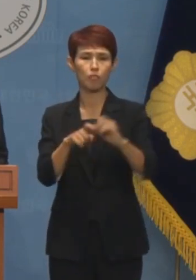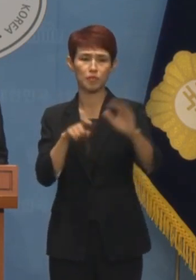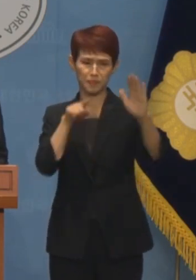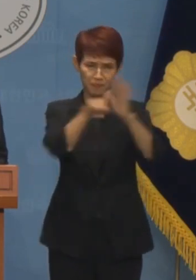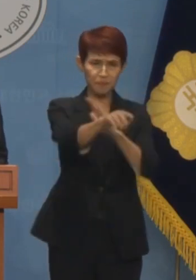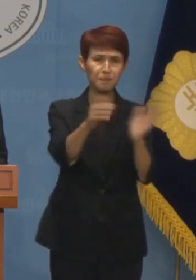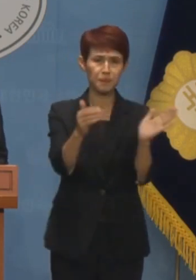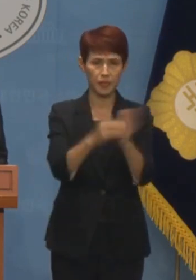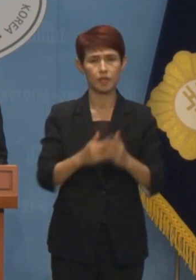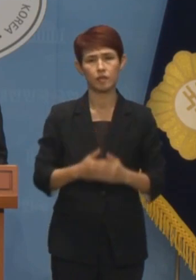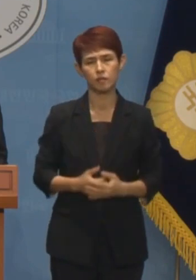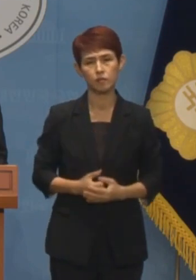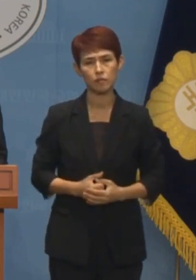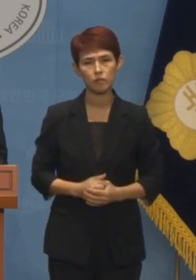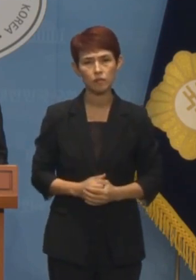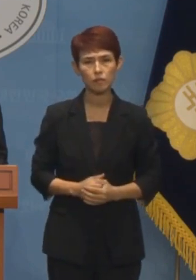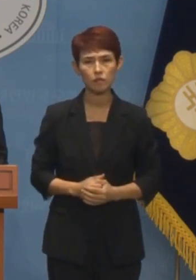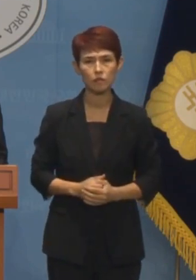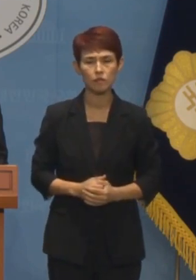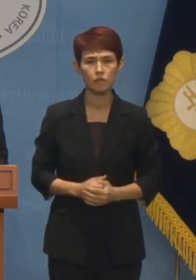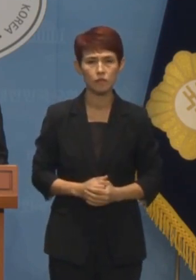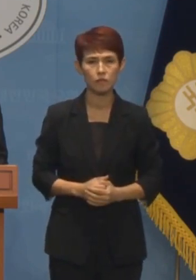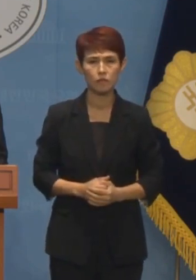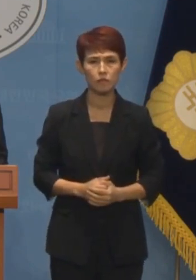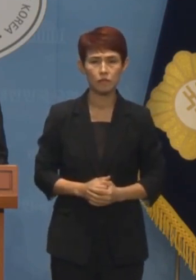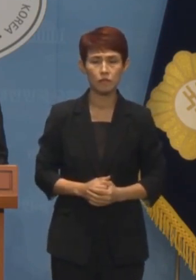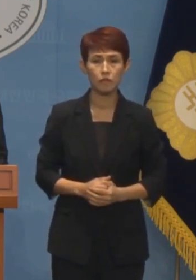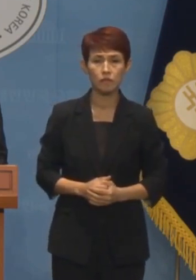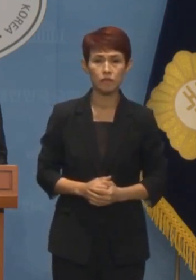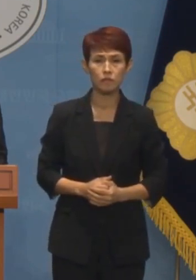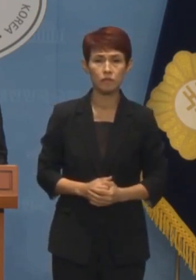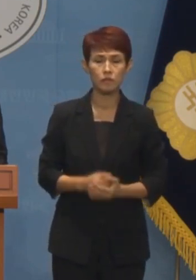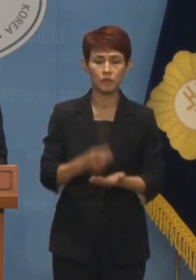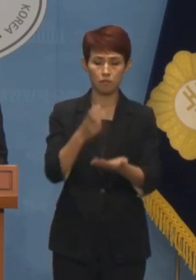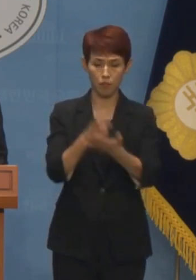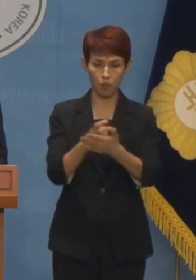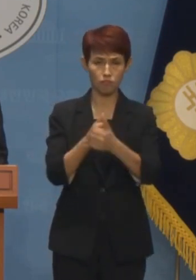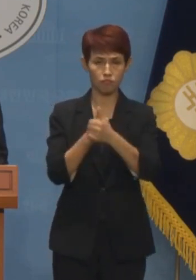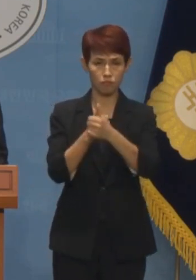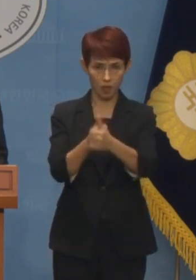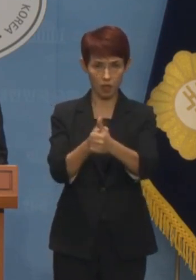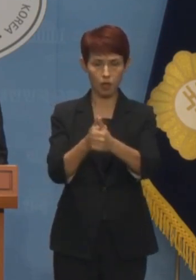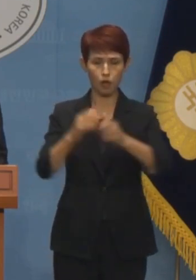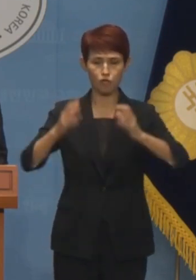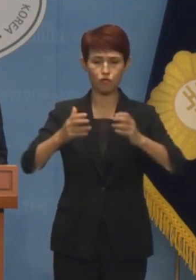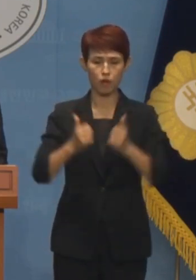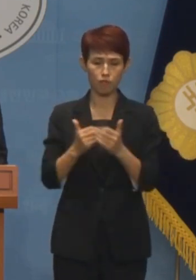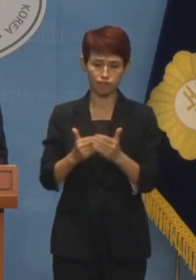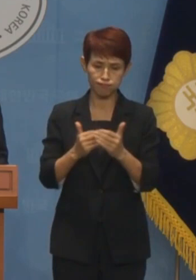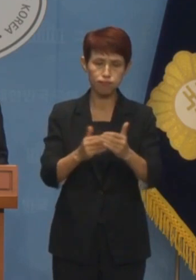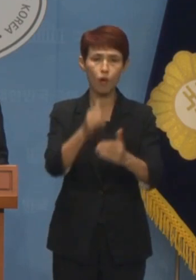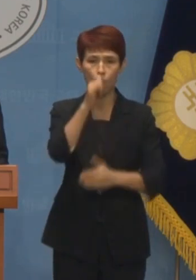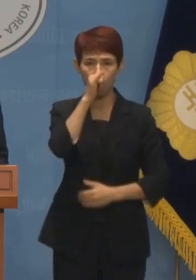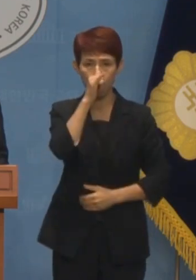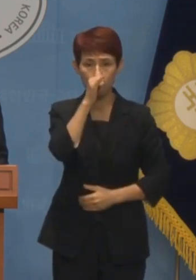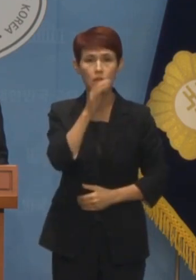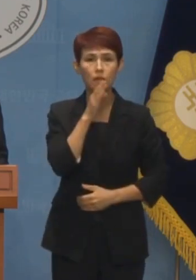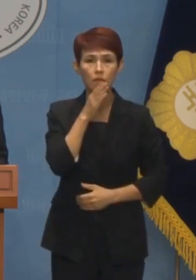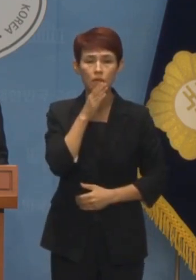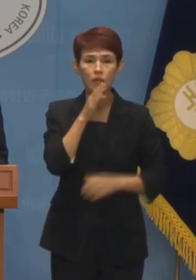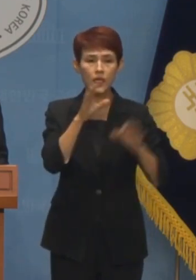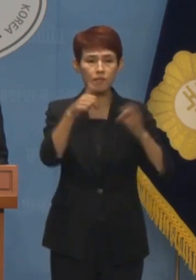검증 있니다 이처럼 법에 따른 국회의 절차 이행에 대해